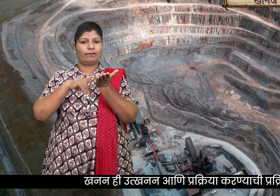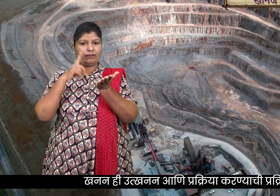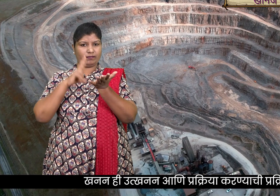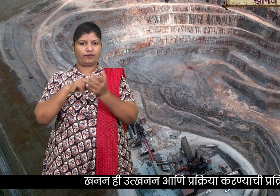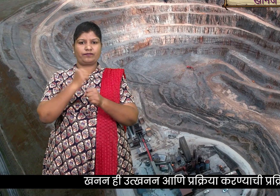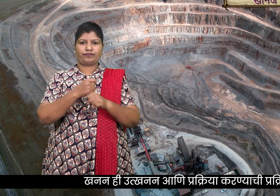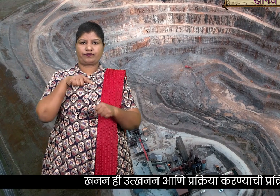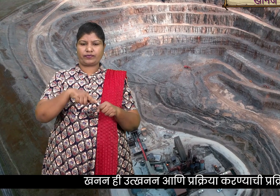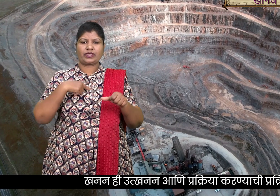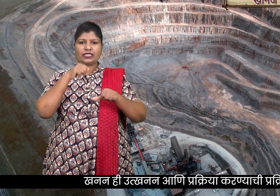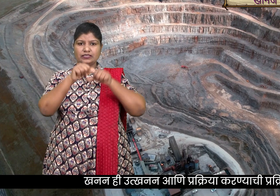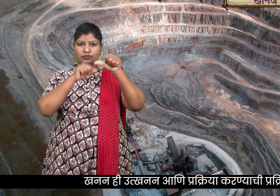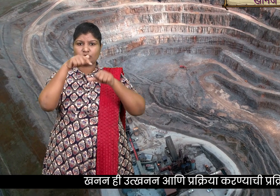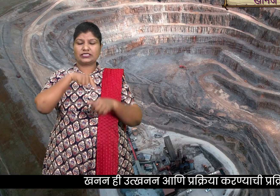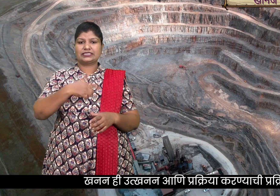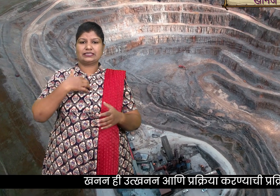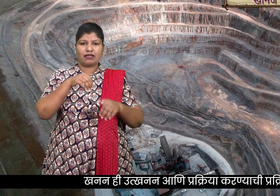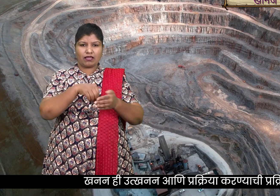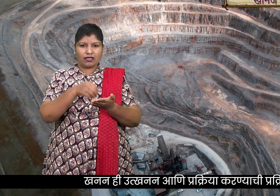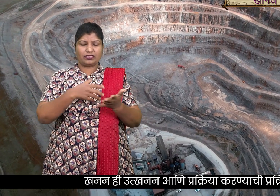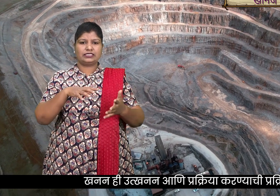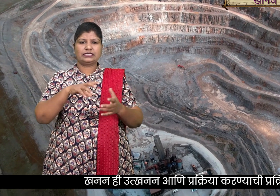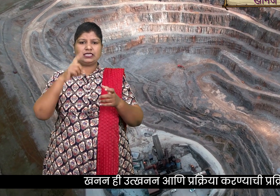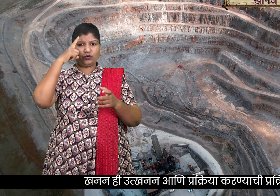खनन ही उत्खनन आणि प्रक्रिया करण्याची प्रक्रिया आहे.